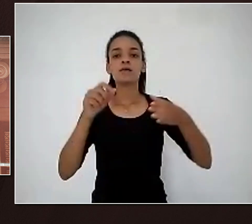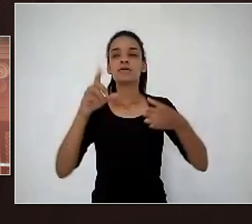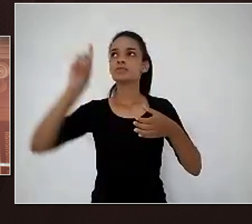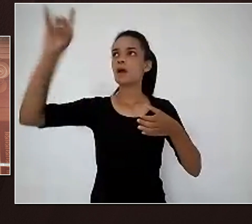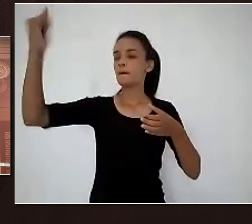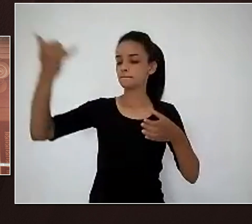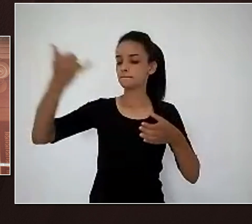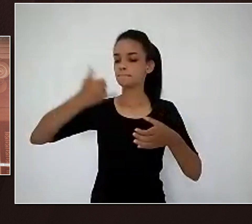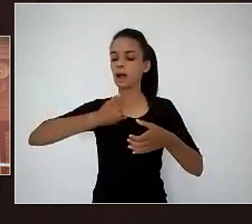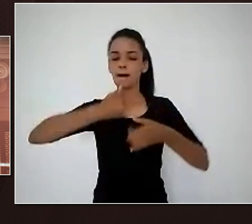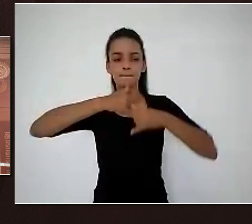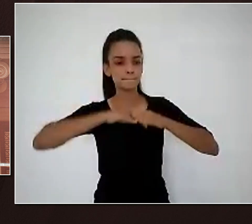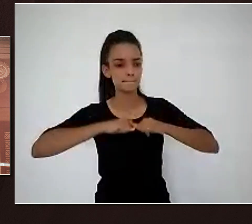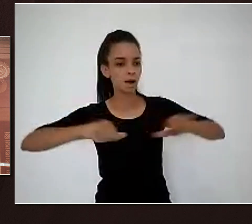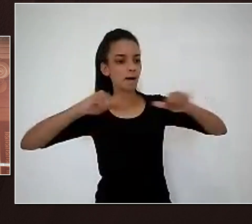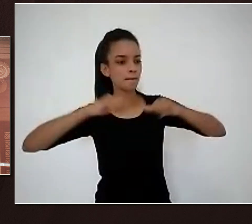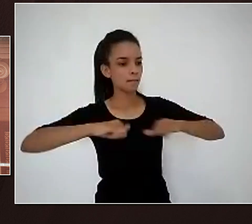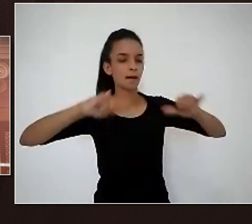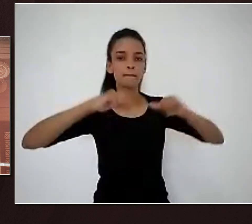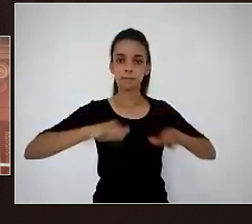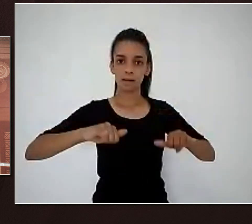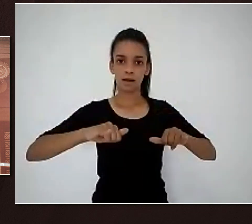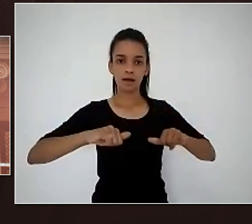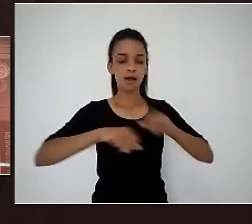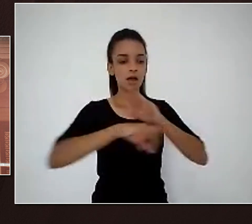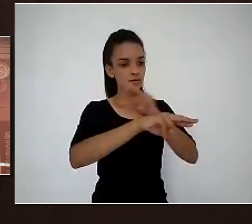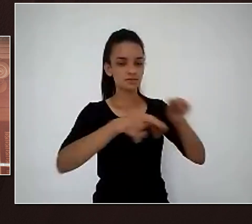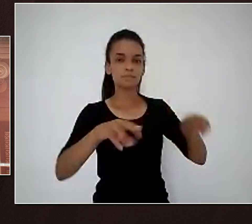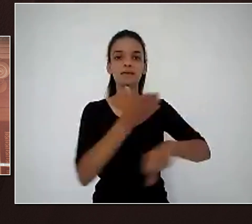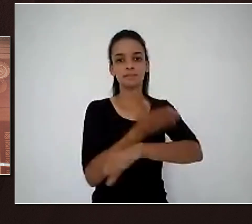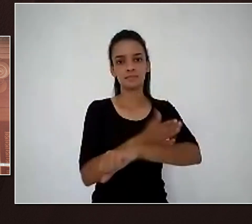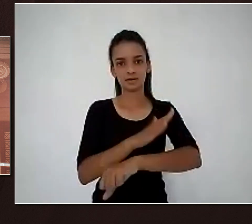essa palavra. Mas,